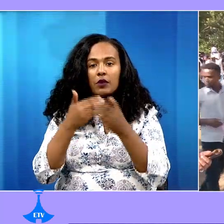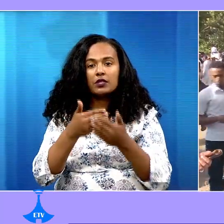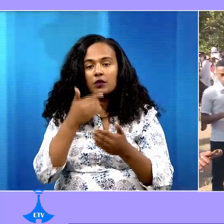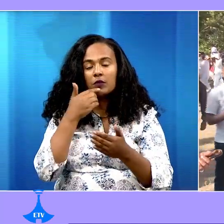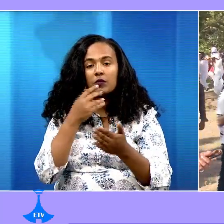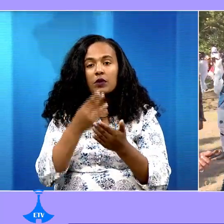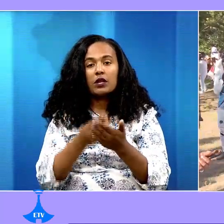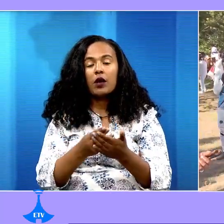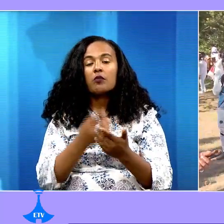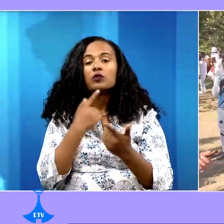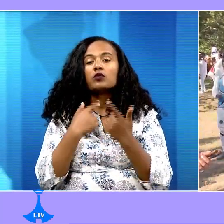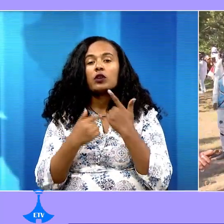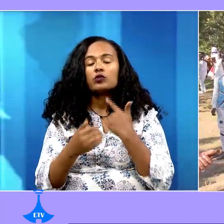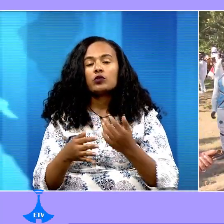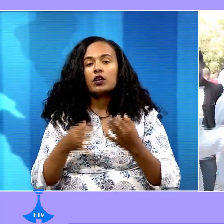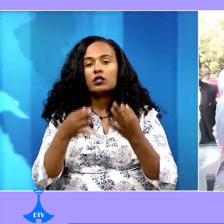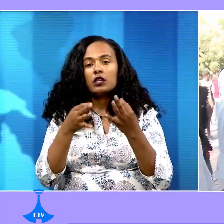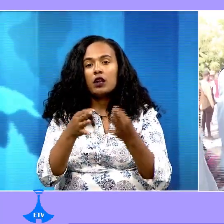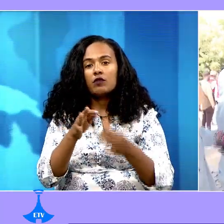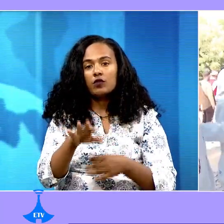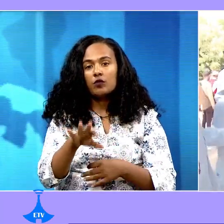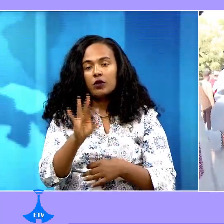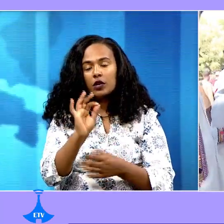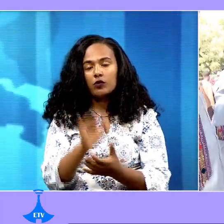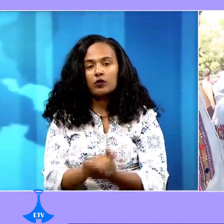መልካም ምኞታቸውንም እያስተላለፉ ነው የሚገኙት።